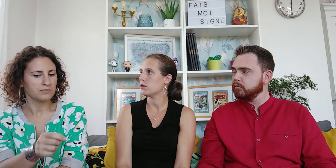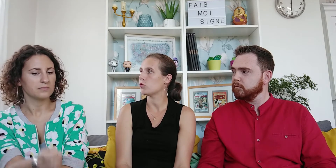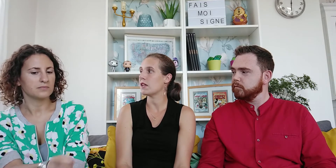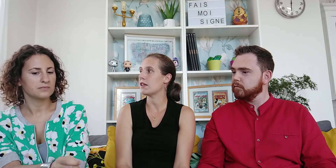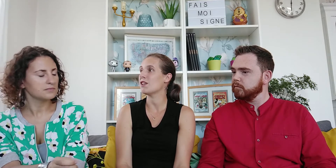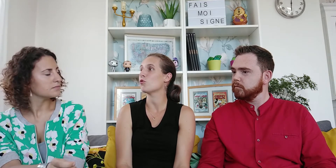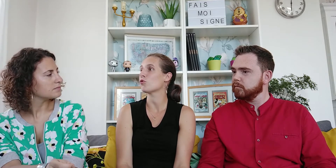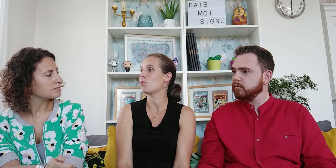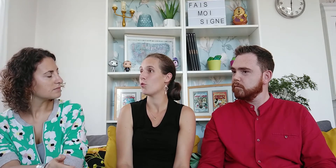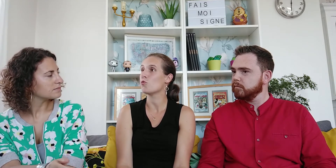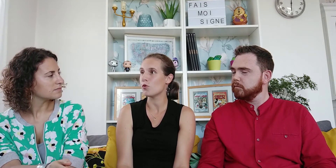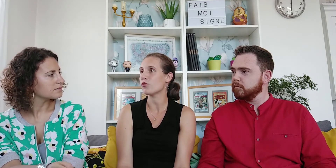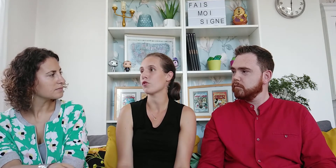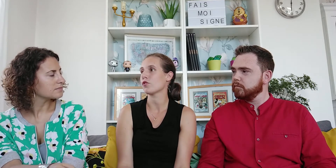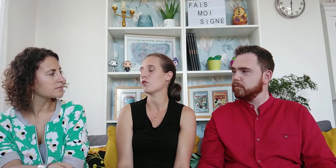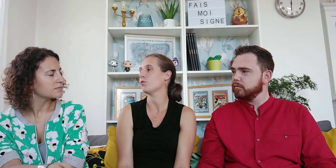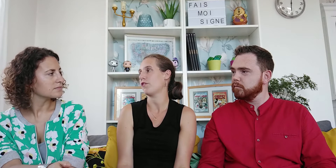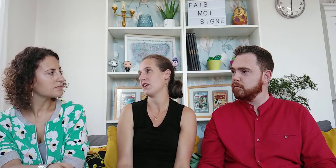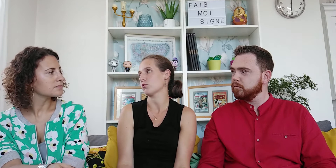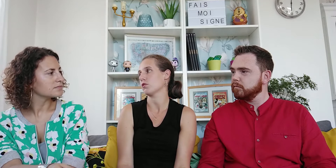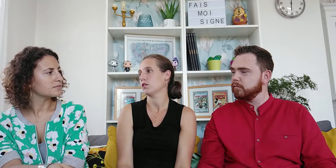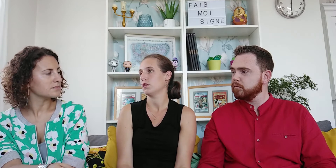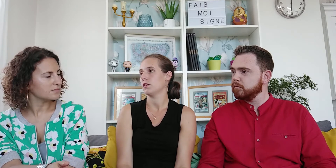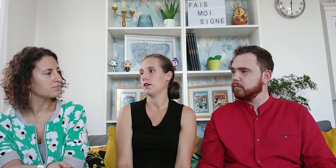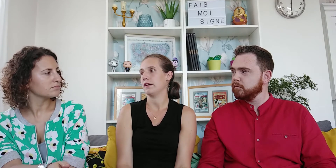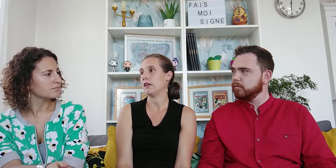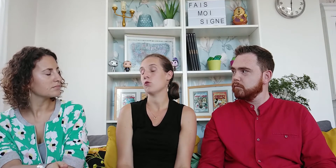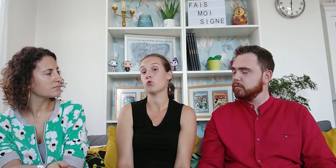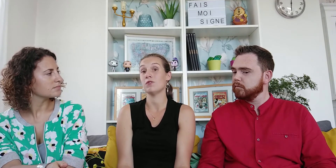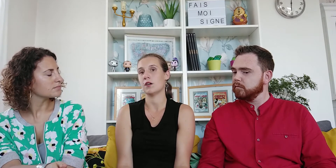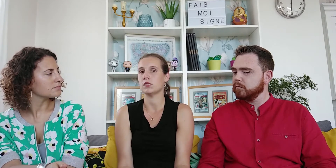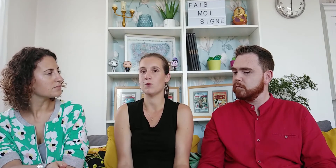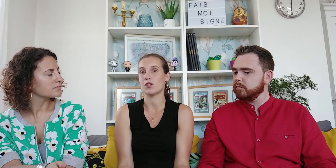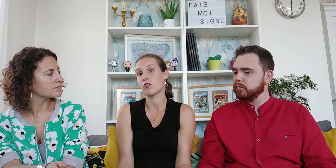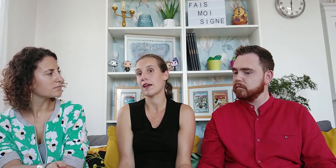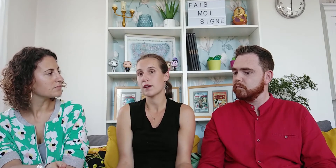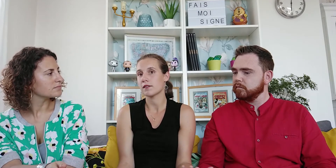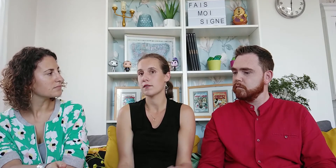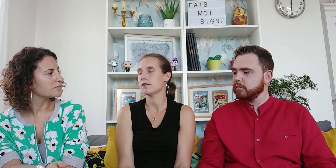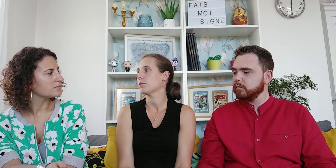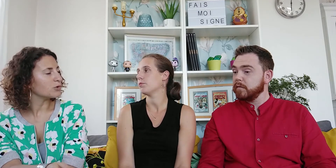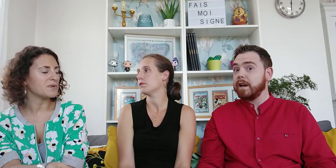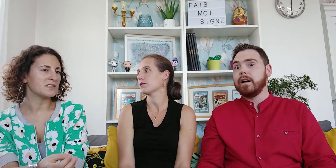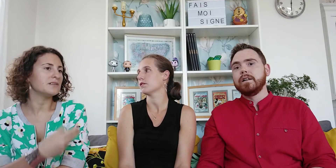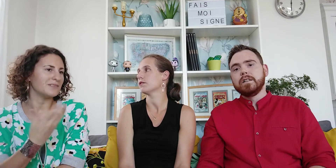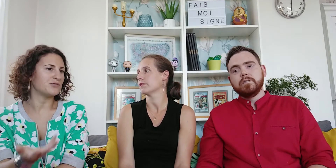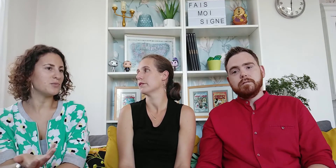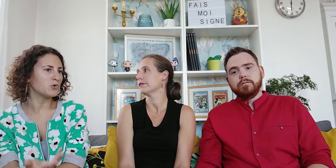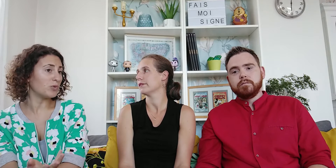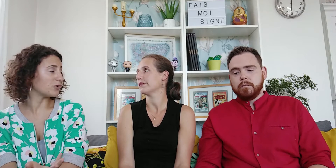coup il ose beaucoup plus que ne pouvaient faire les autres. Et du coup il y a aussi moins de colère. Oui, parce qu'il se fait mieux comprendre.